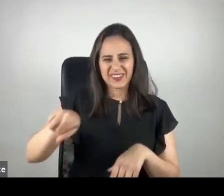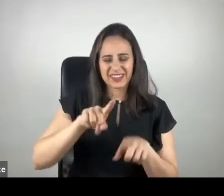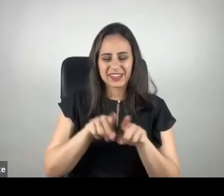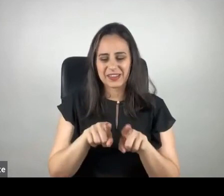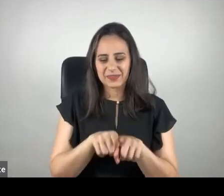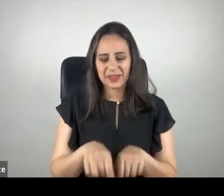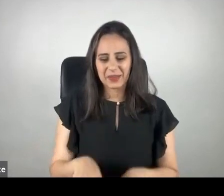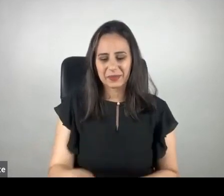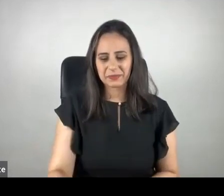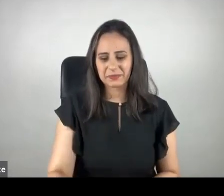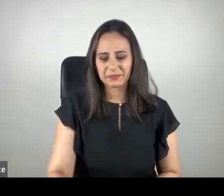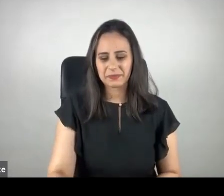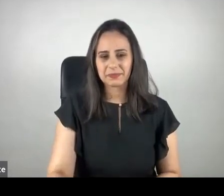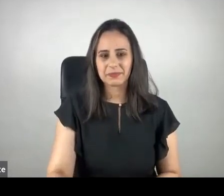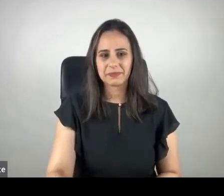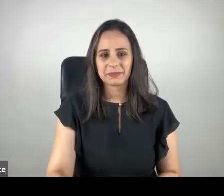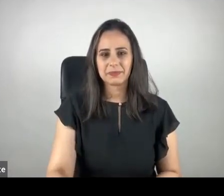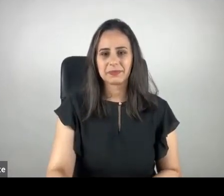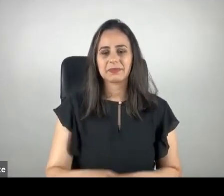Primeiro,